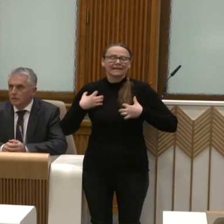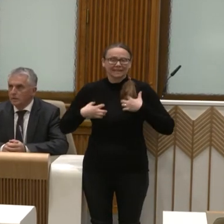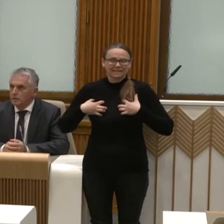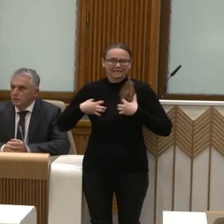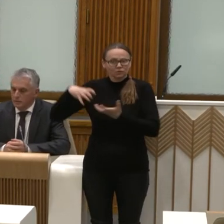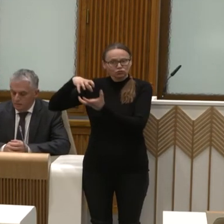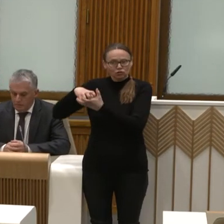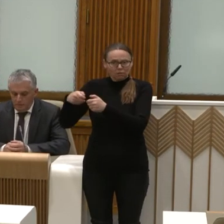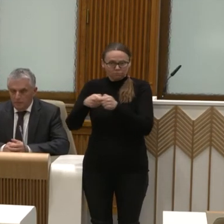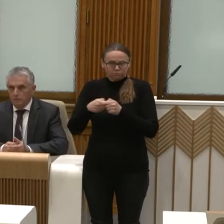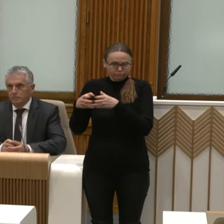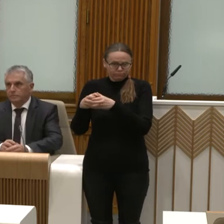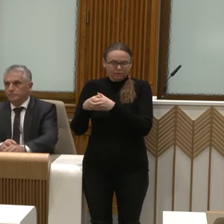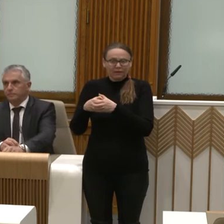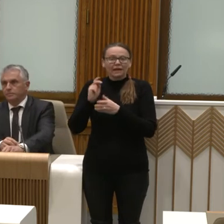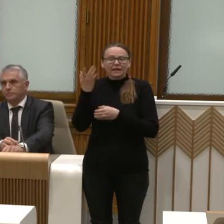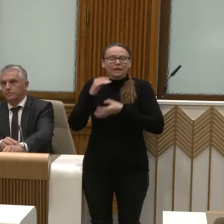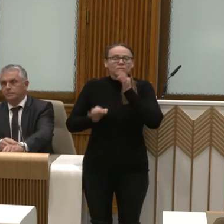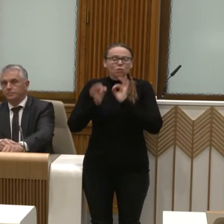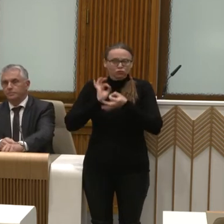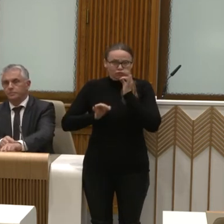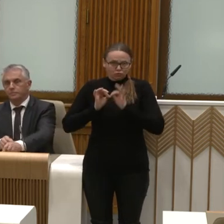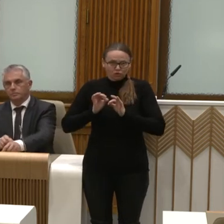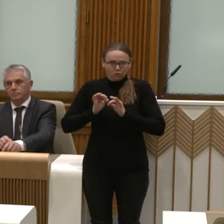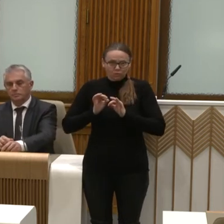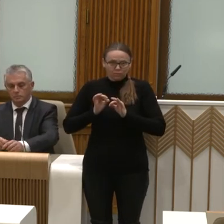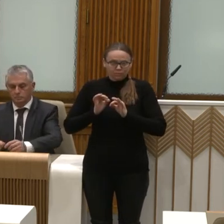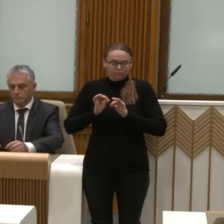štab, ki naj bi poskušal